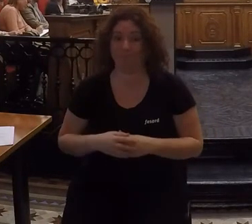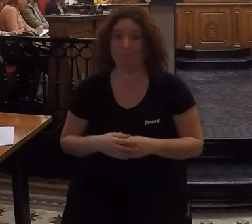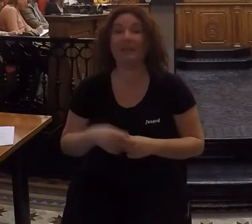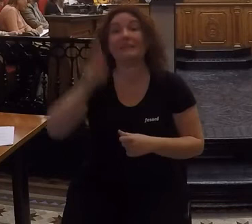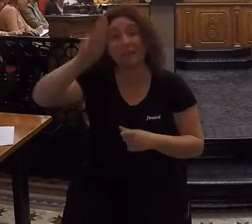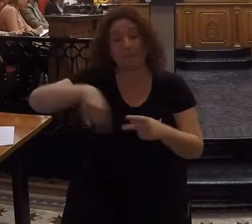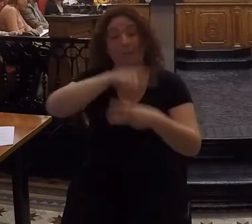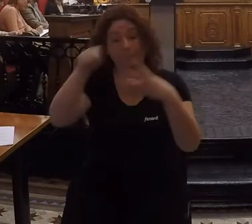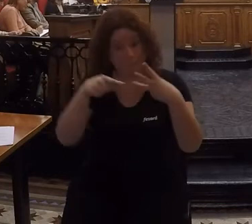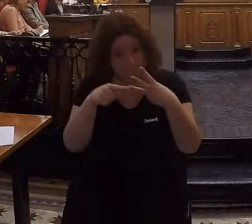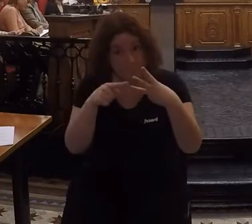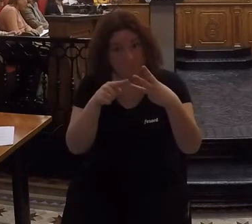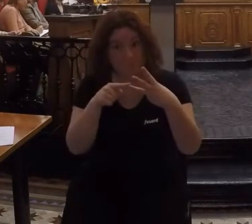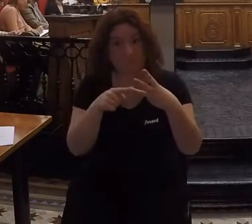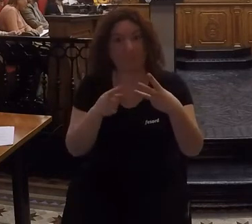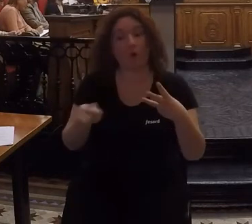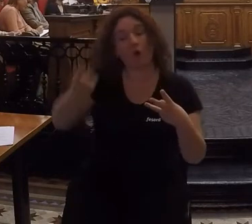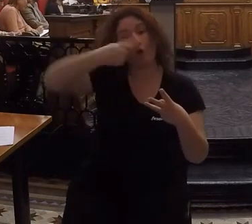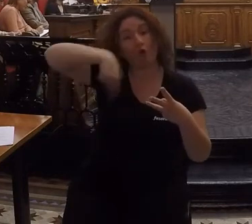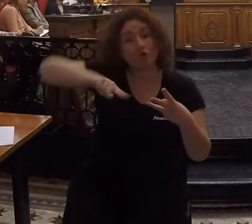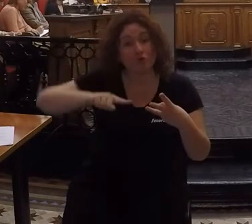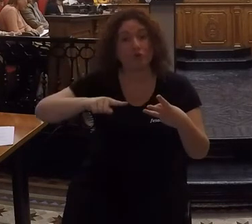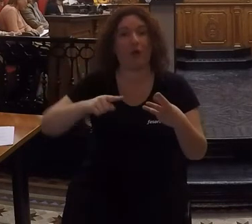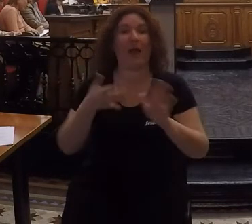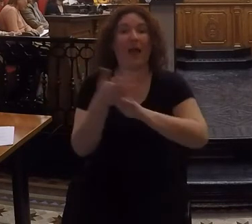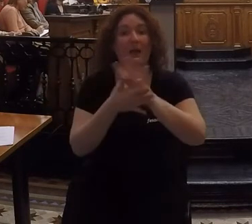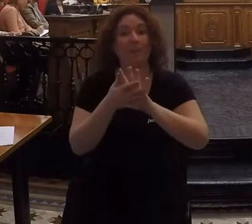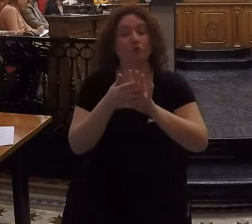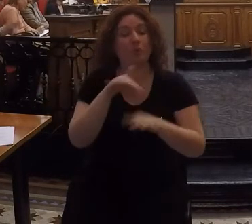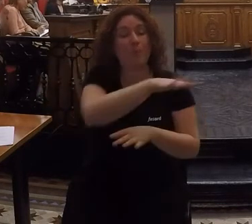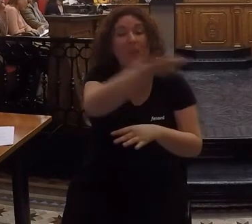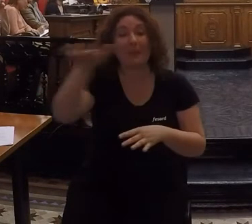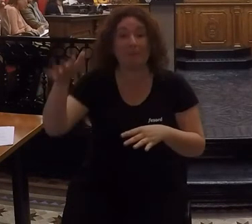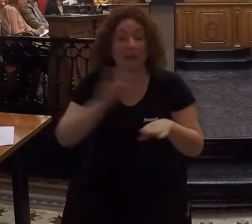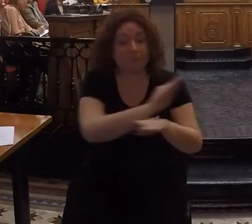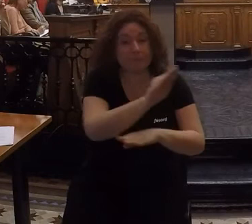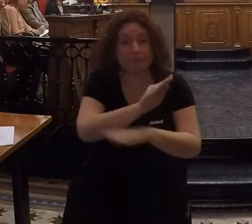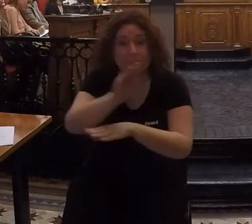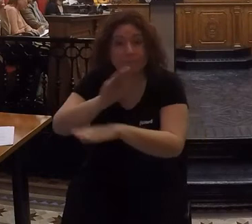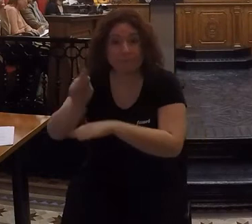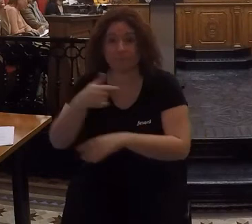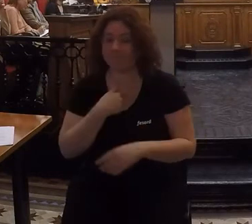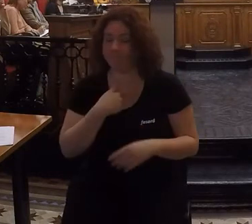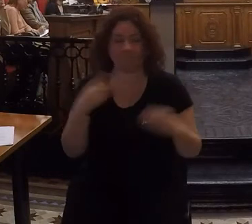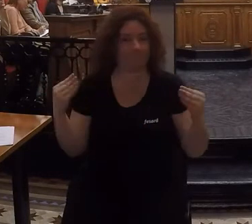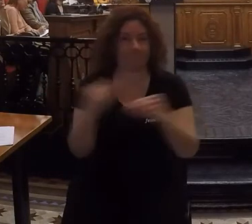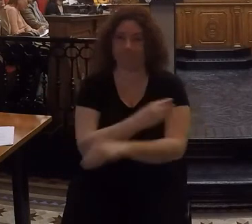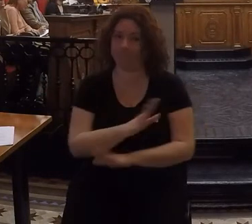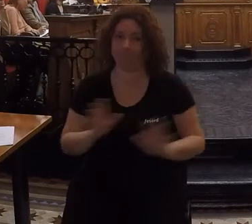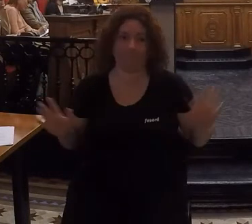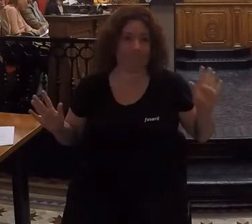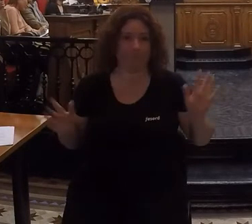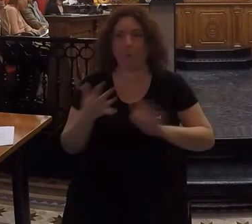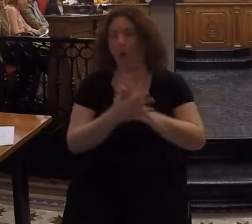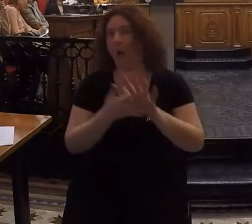en tercer lugar, es que no compartimos la errática elección de las inversiones municipales. tanto presumen de por fin tener dinero